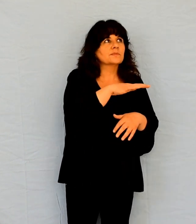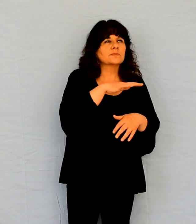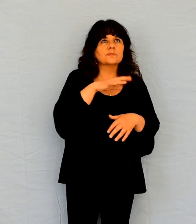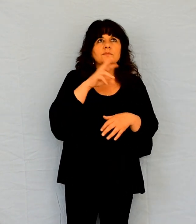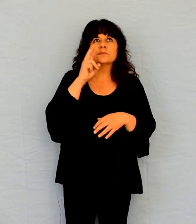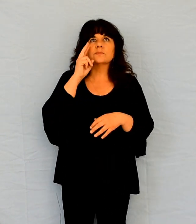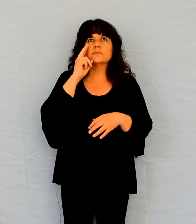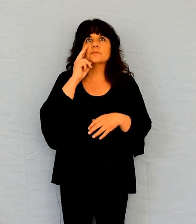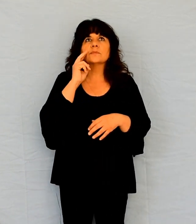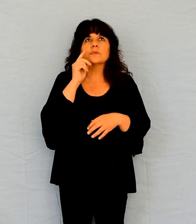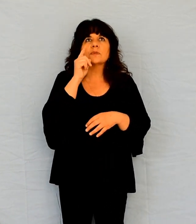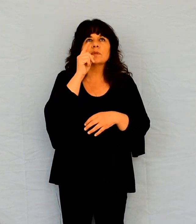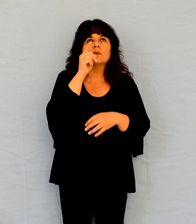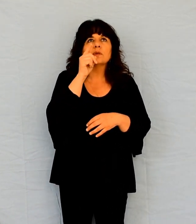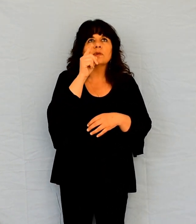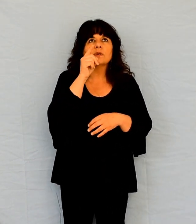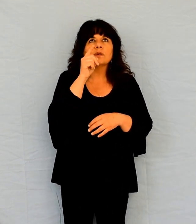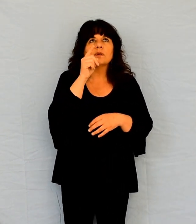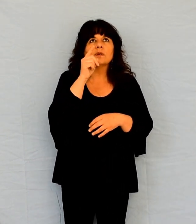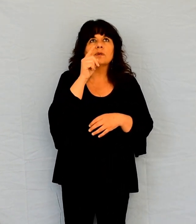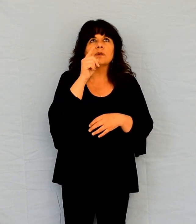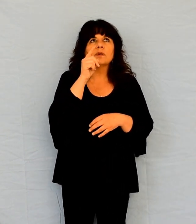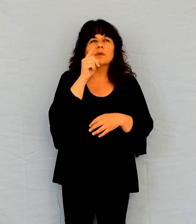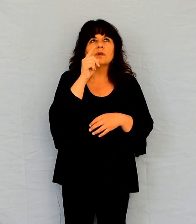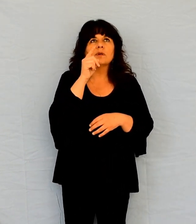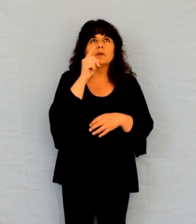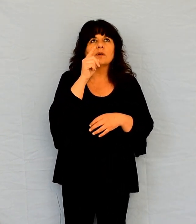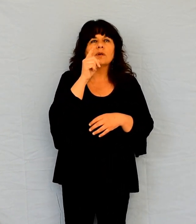le centurion rendit gloire à Dieu.